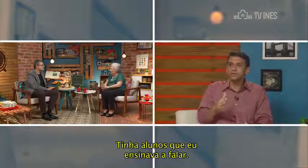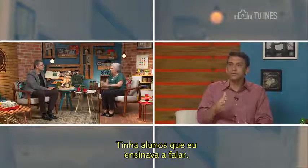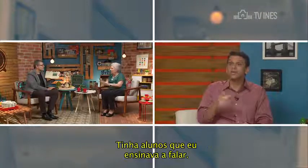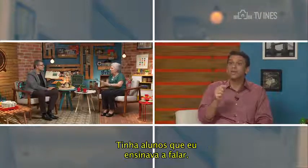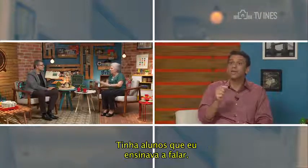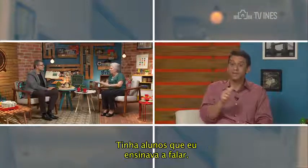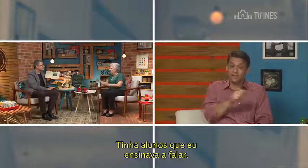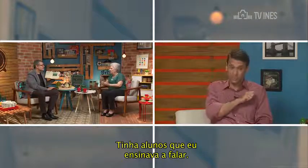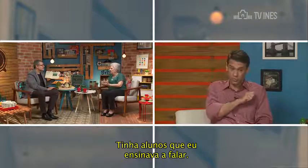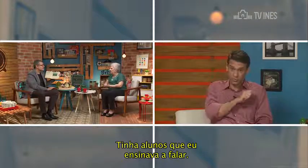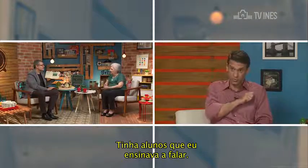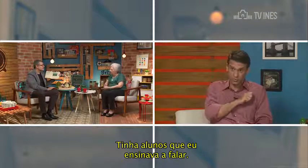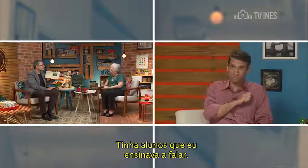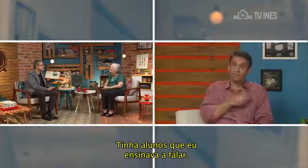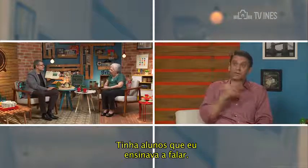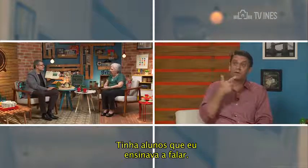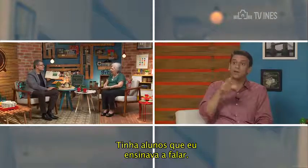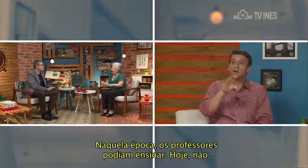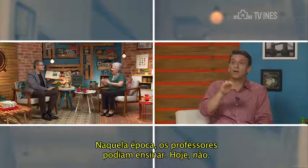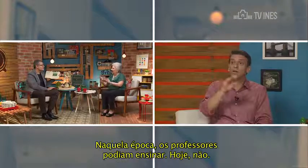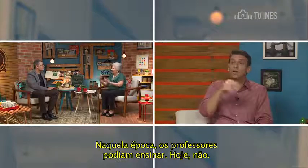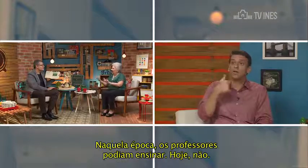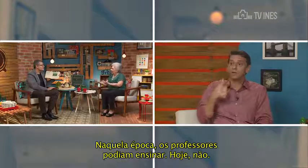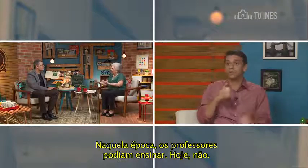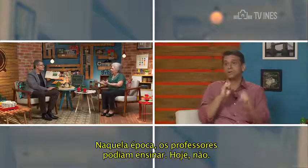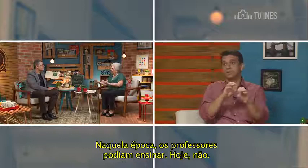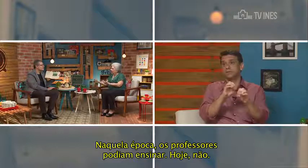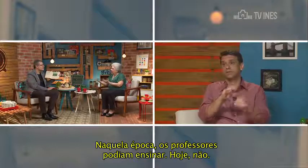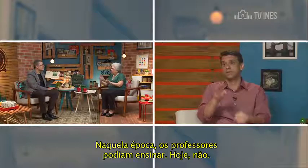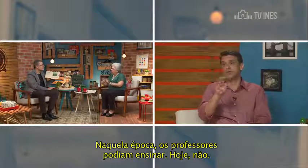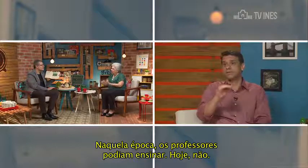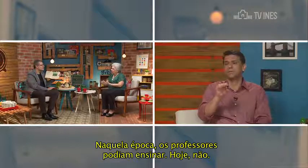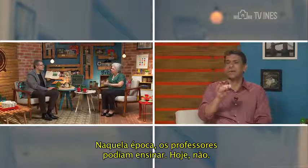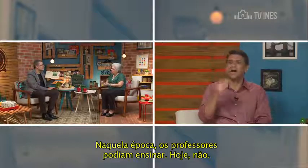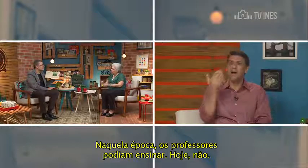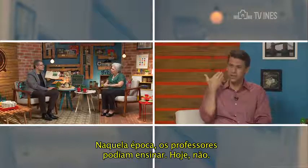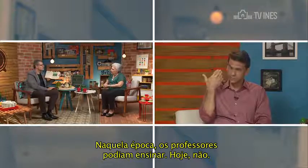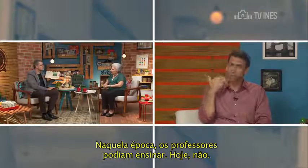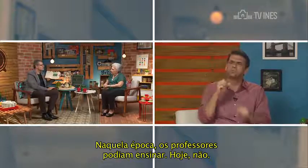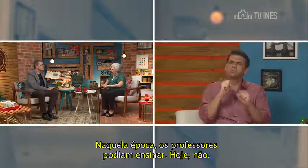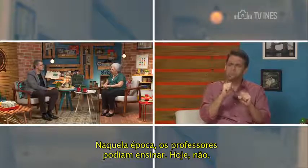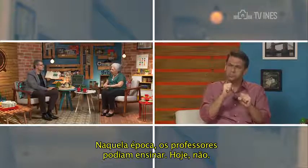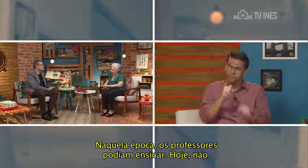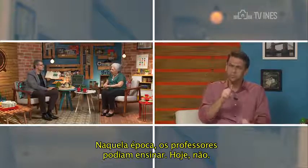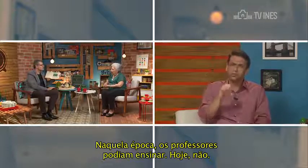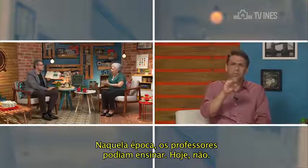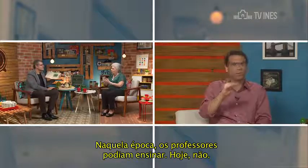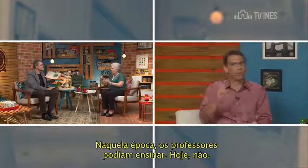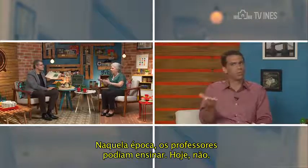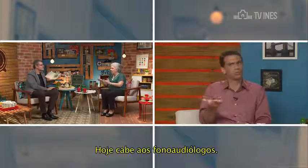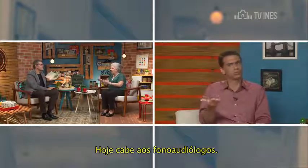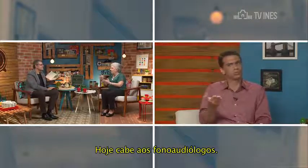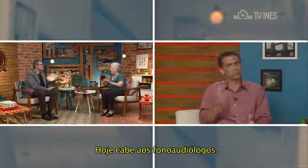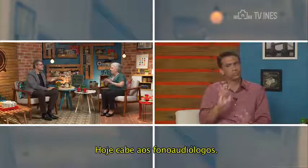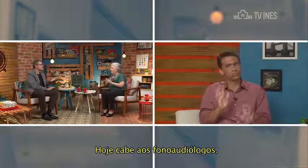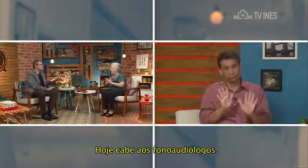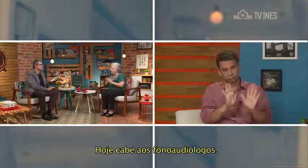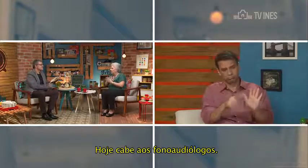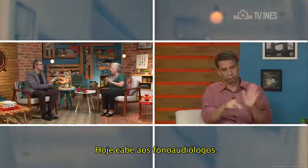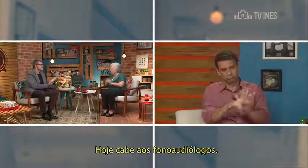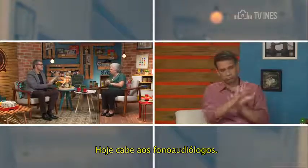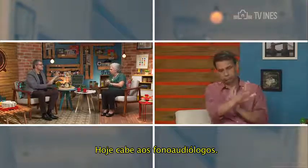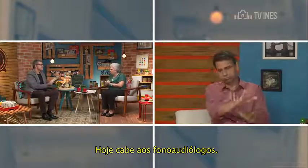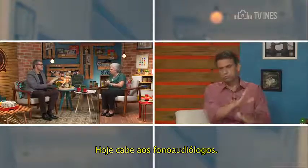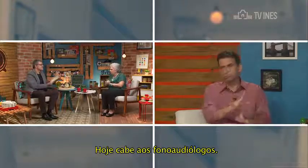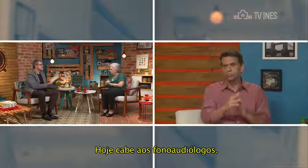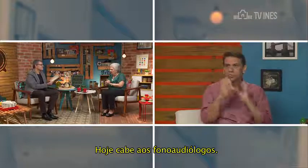Eu tinha alunos Que eu ensinava A falar Naquela época Os professores Podiam ensinar Hoje não Hoje cabe